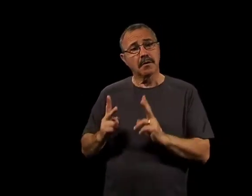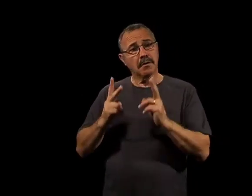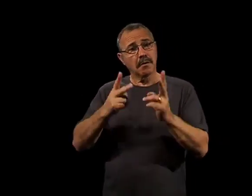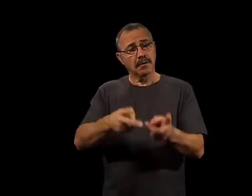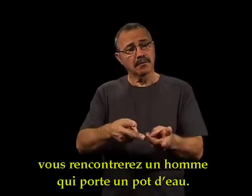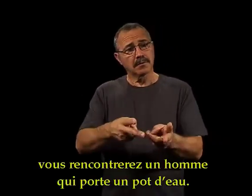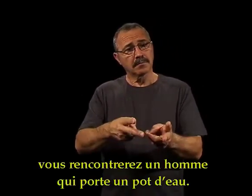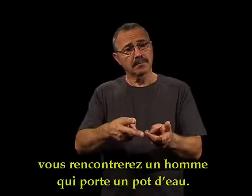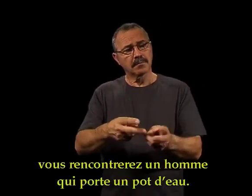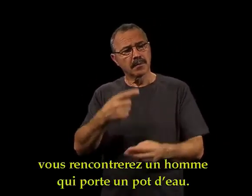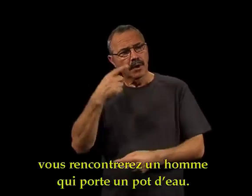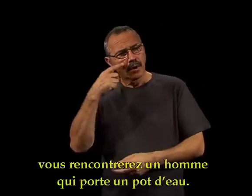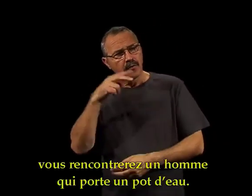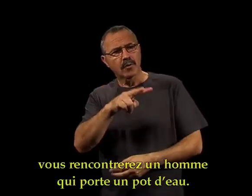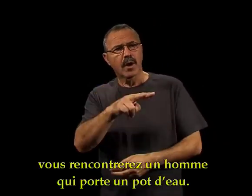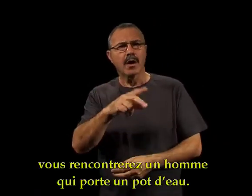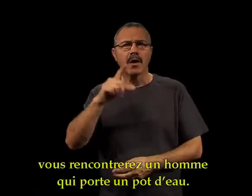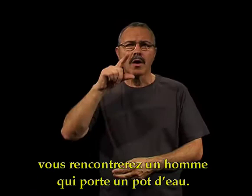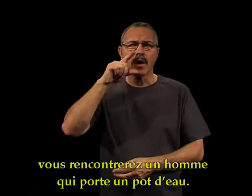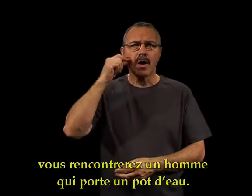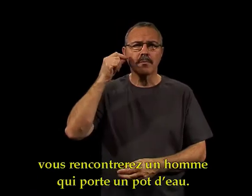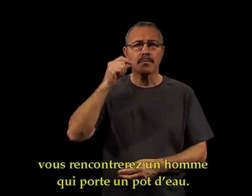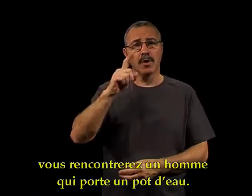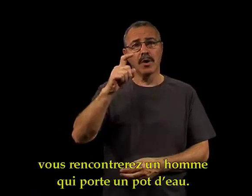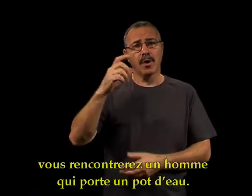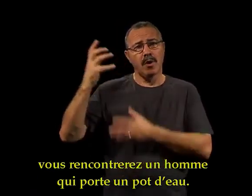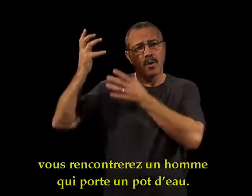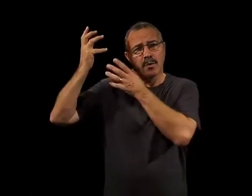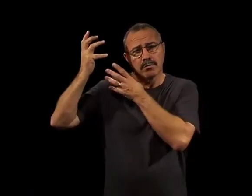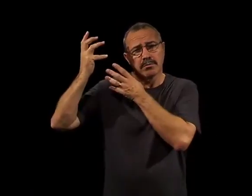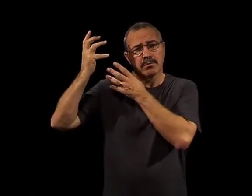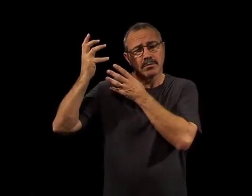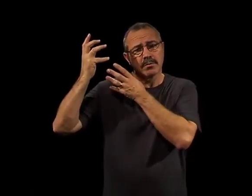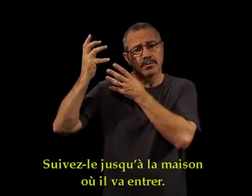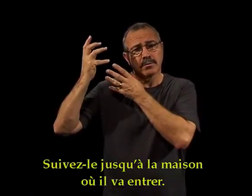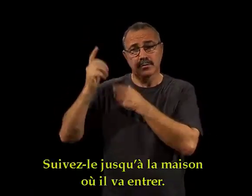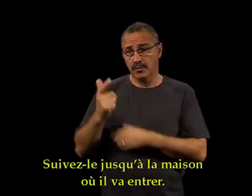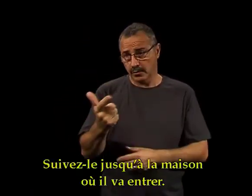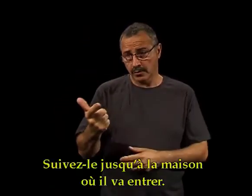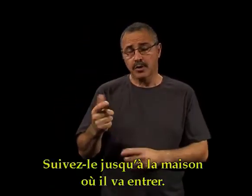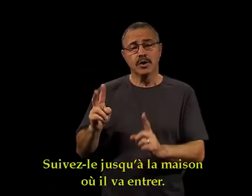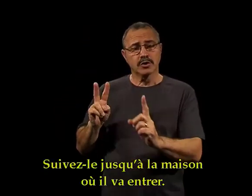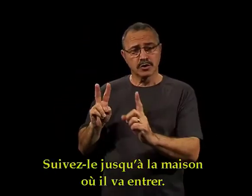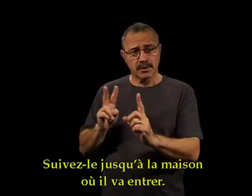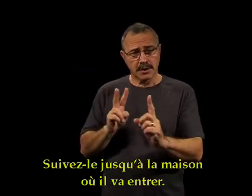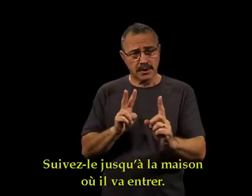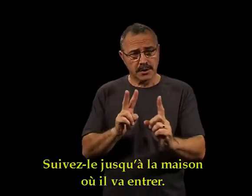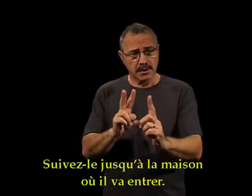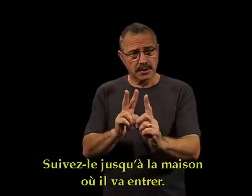ville, vous rencontrerez un homme qui porte un pot d'eau. Suivez-le jusqu'à la maison où il